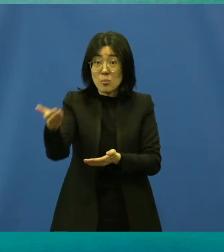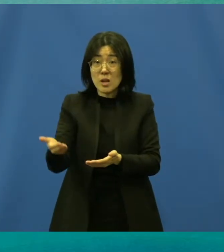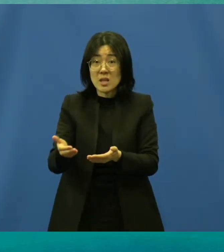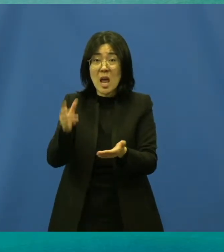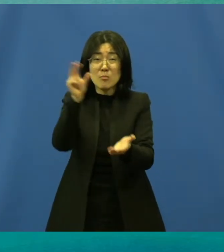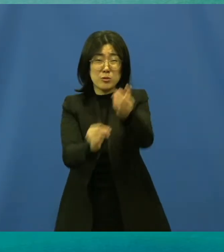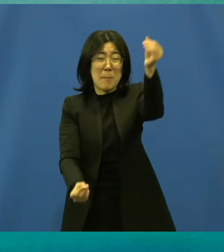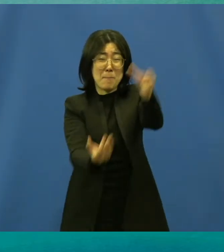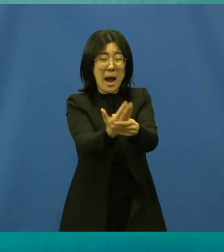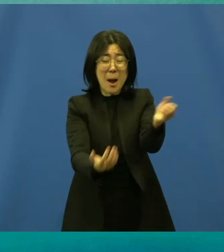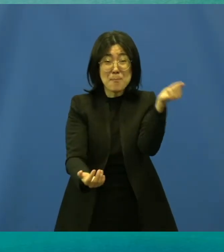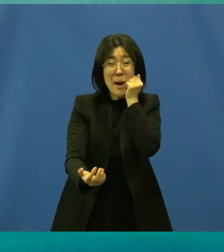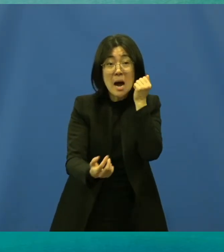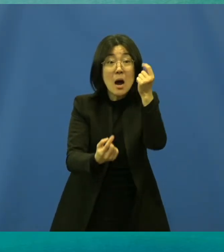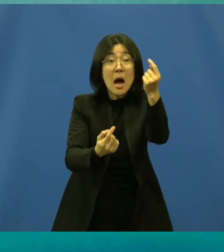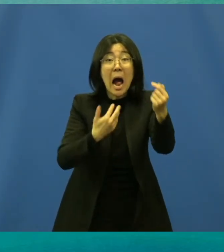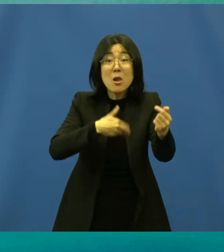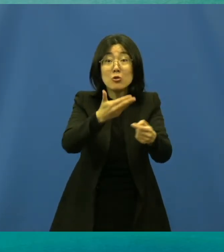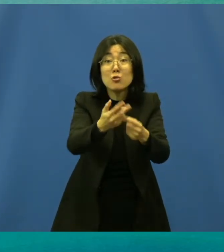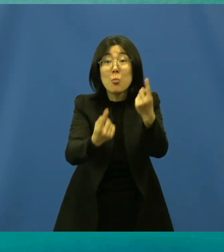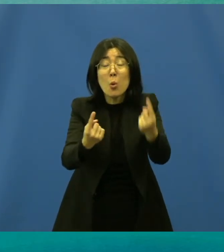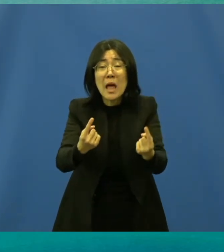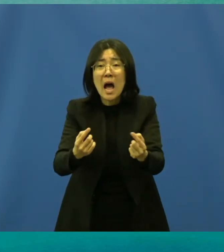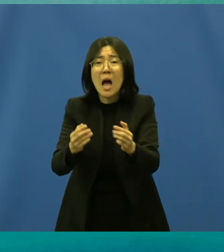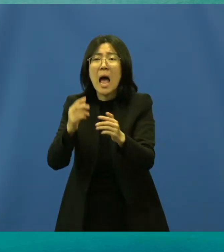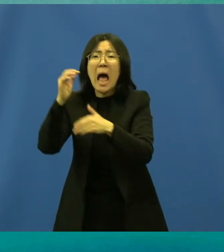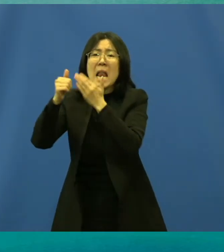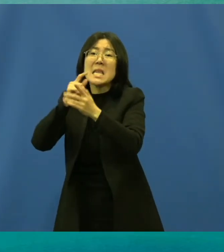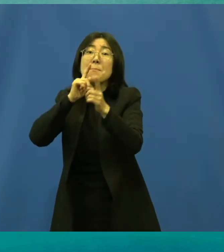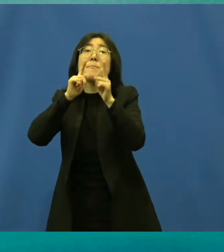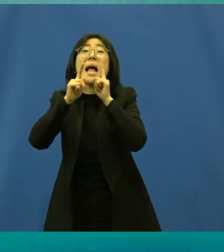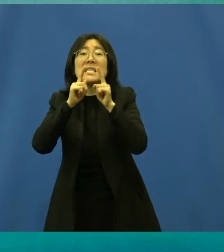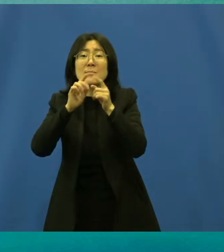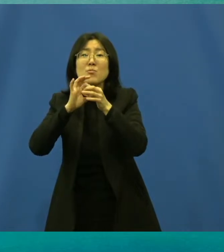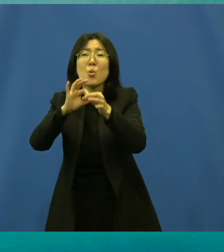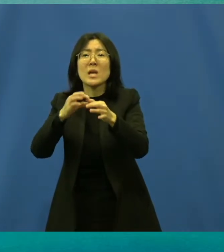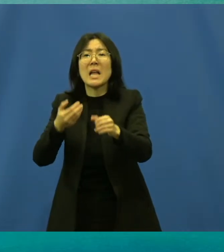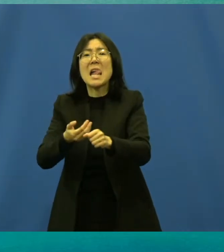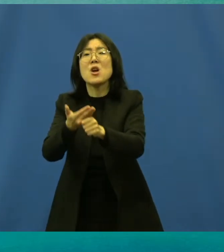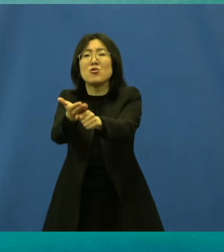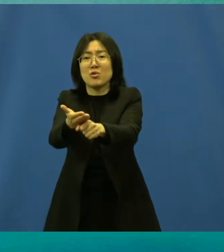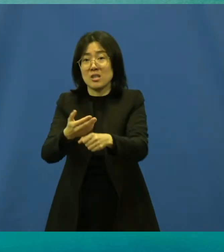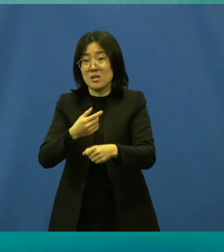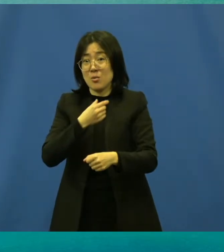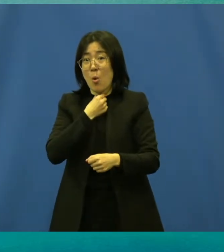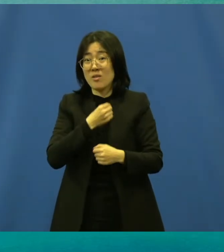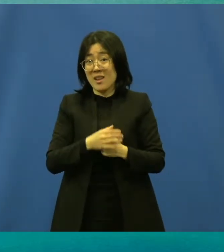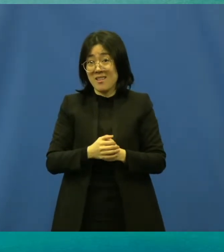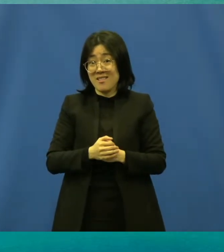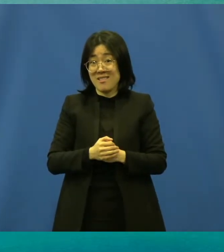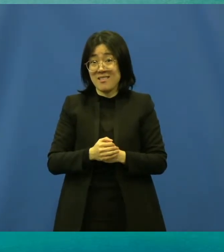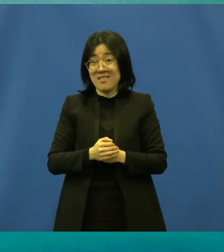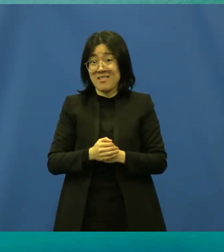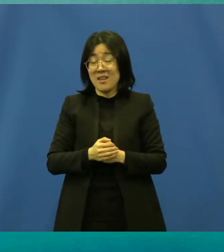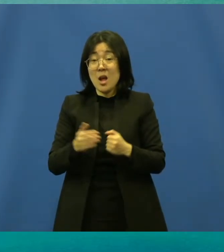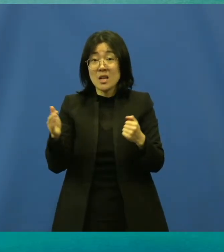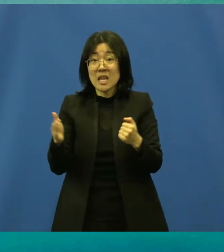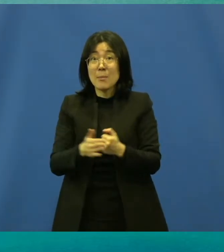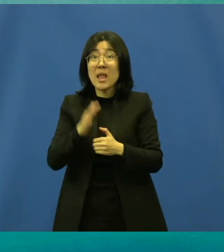여러분 신앙생활을 하면서 딴 게 아닙니다. 하나님의 사인을 알아차리는 법에 익숙하셔야 합니다.